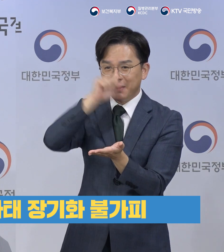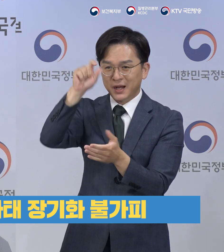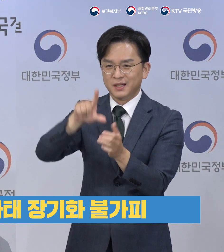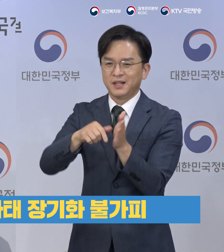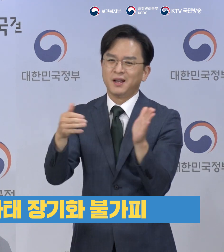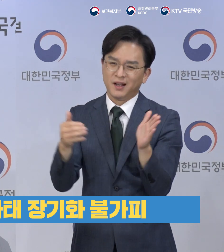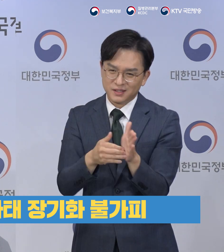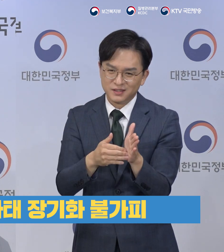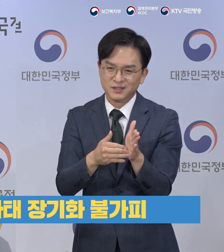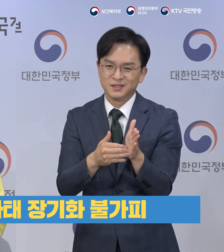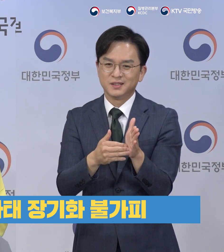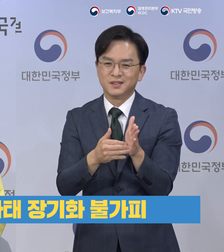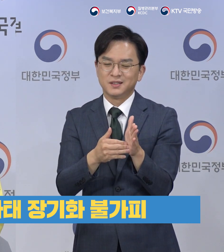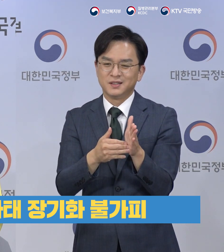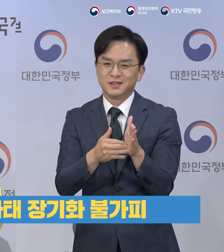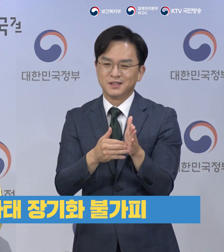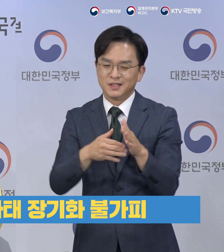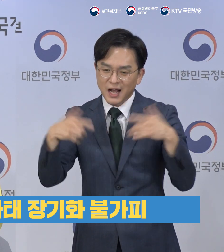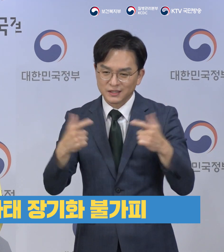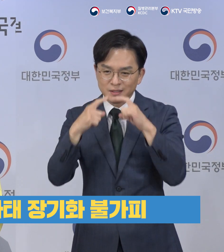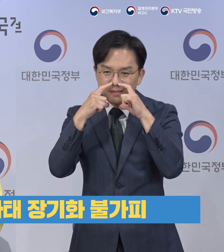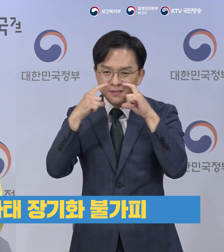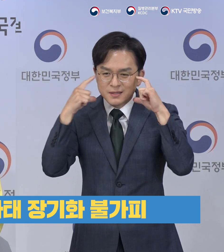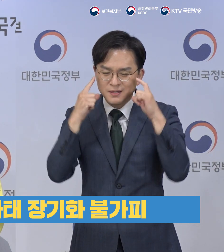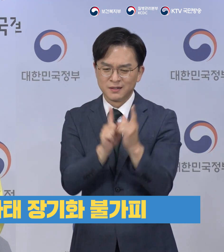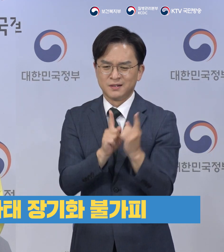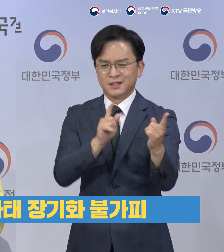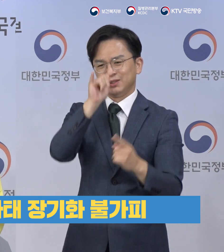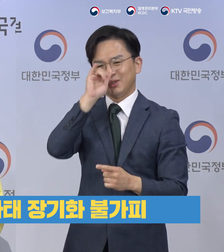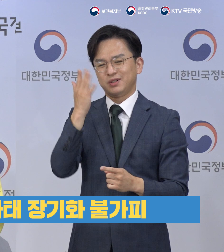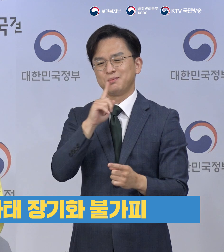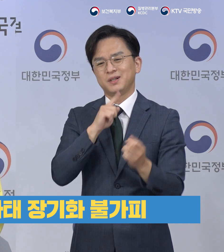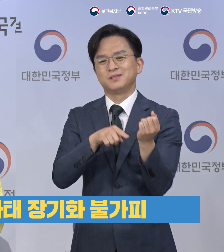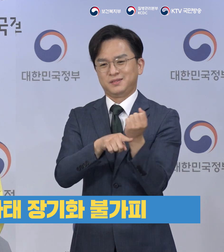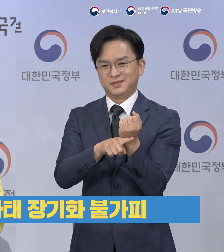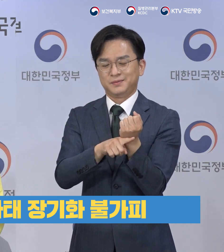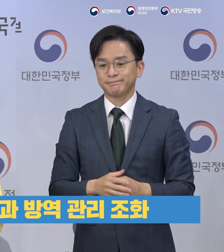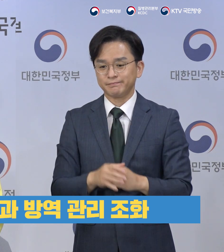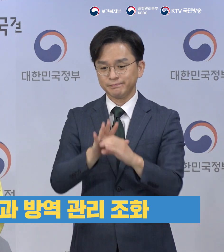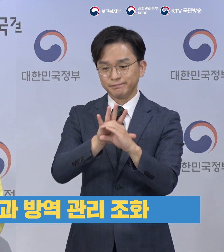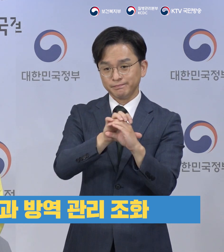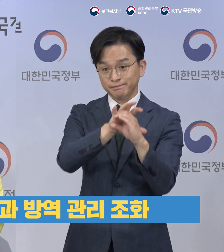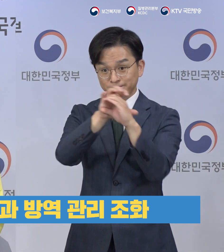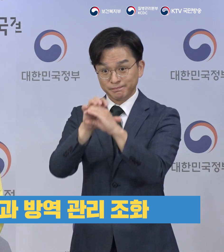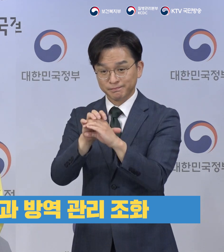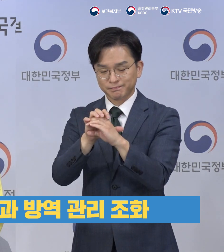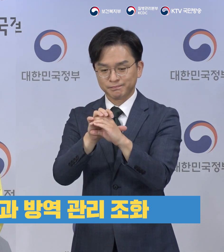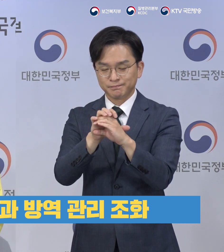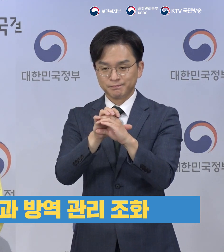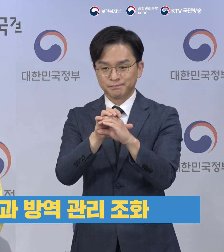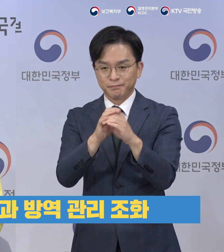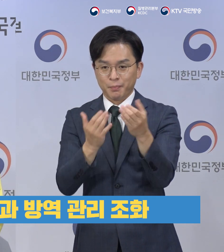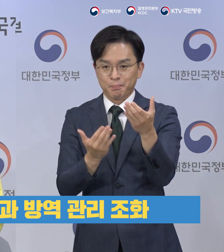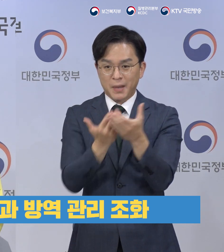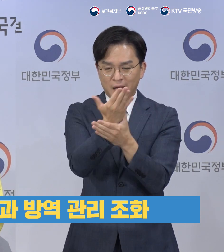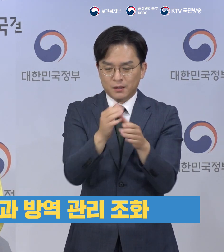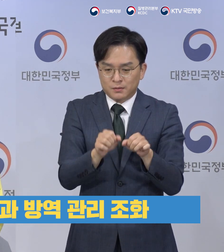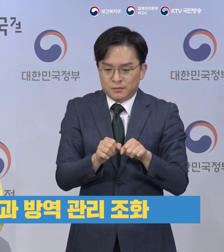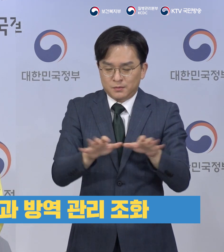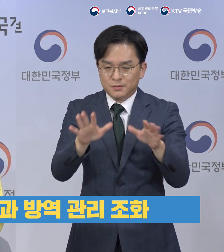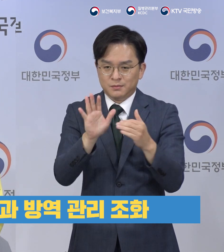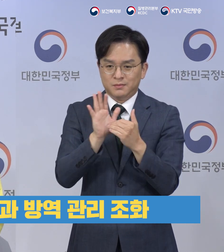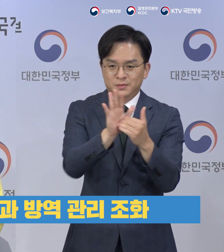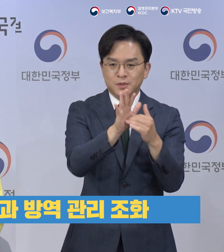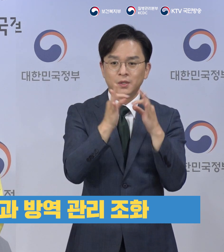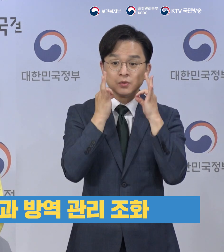것이 사실상 불가능하다는 점을 알려주는 것이기도 합니다. 결국 우리 사회는 지금까지